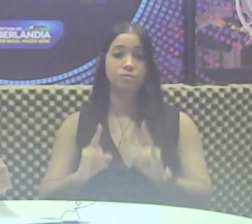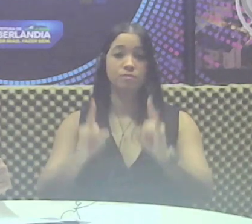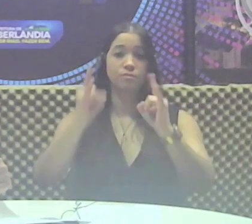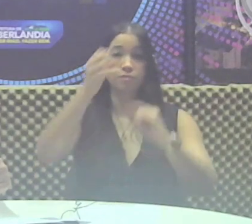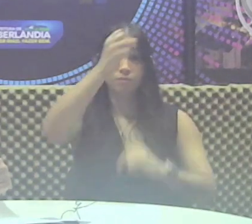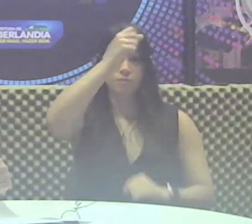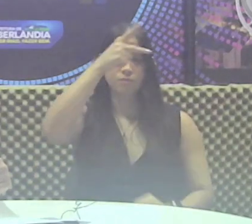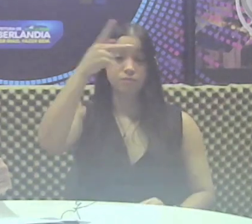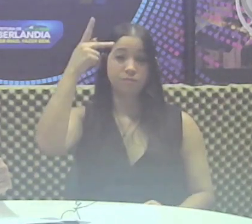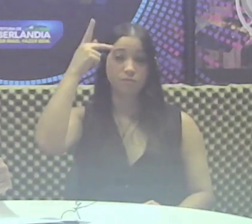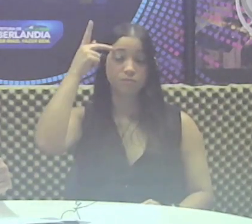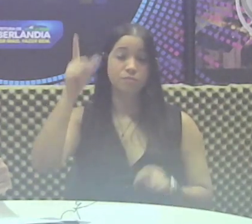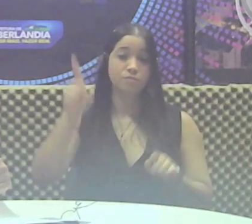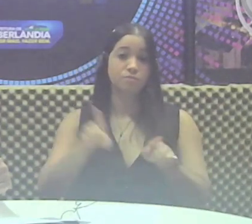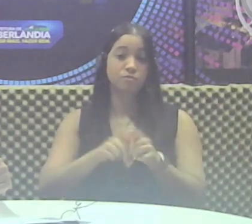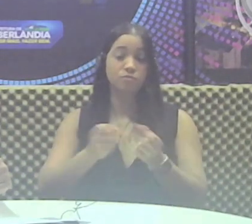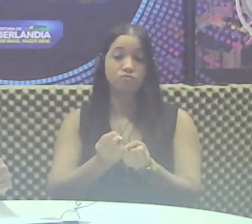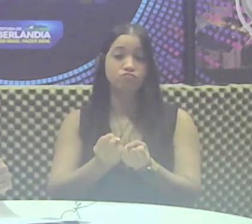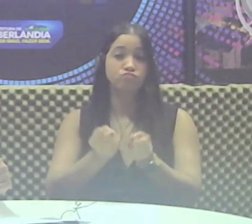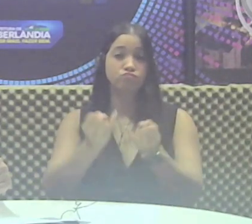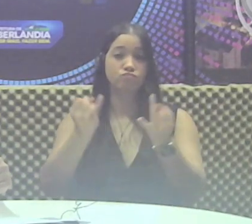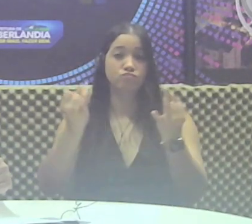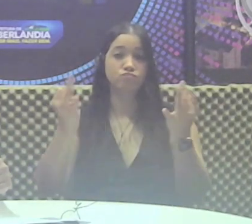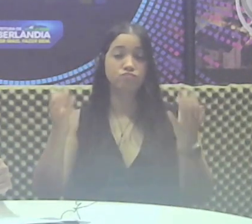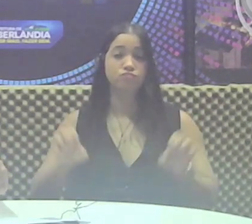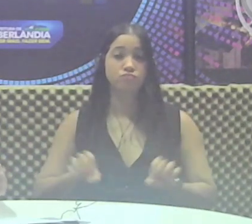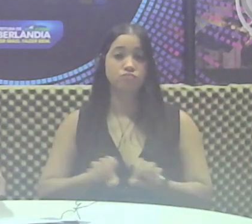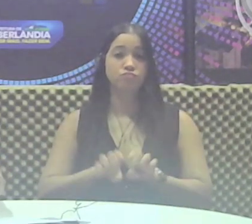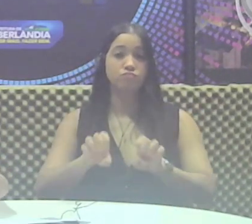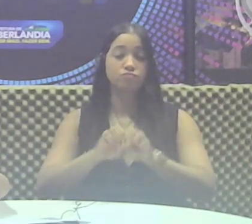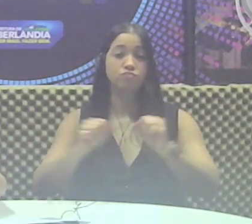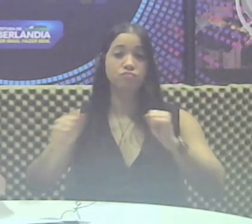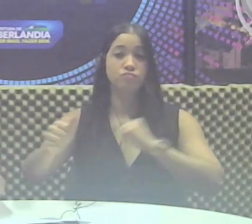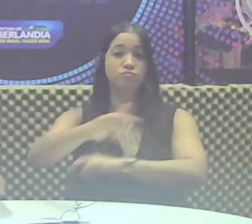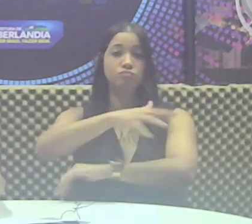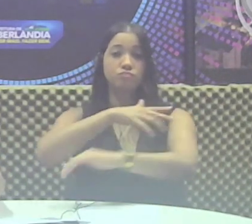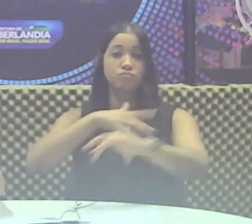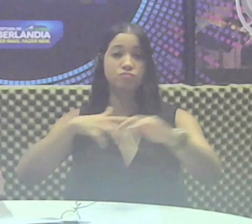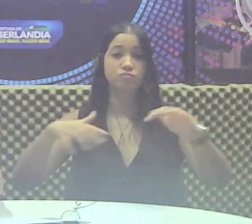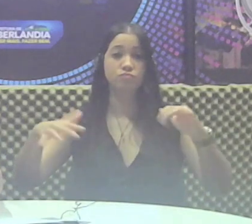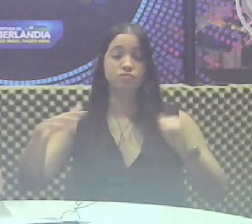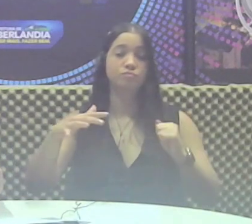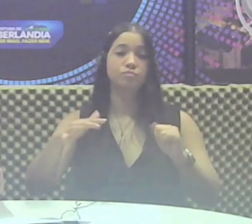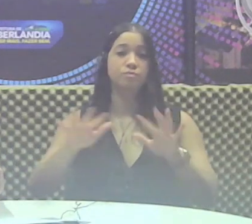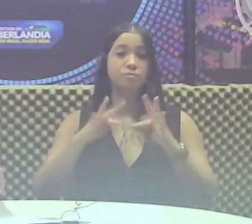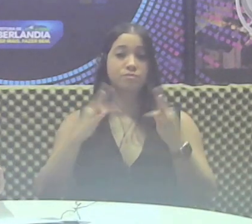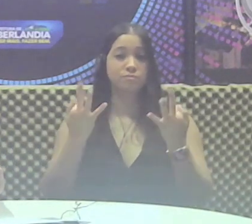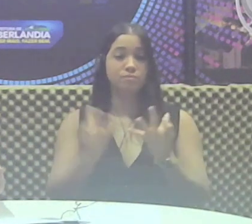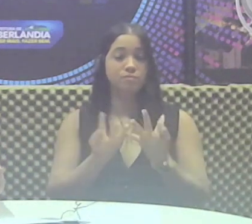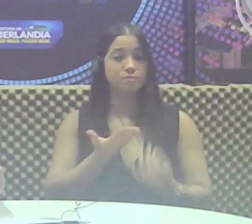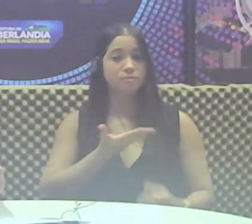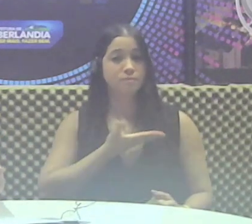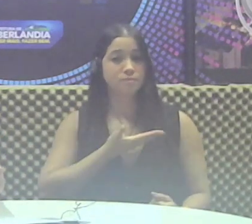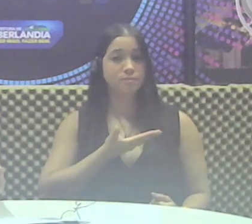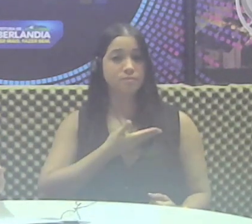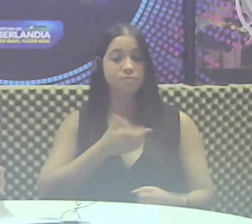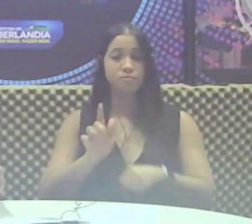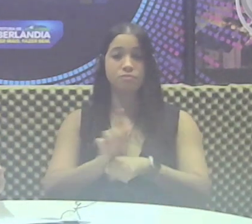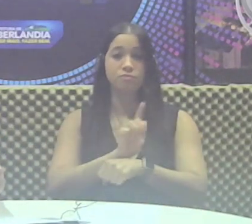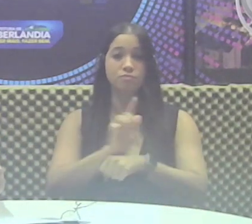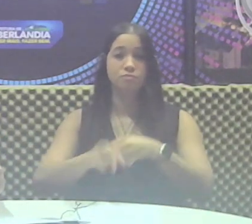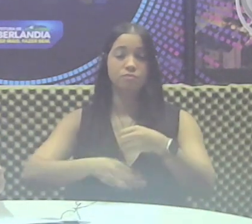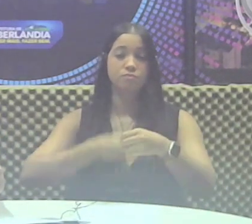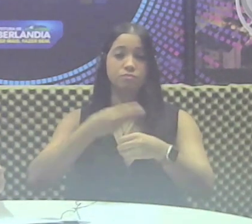Galassi, bem como de dezenas de estruturas de mobilidade urbana. Aos familiares e amigos, a gestão